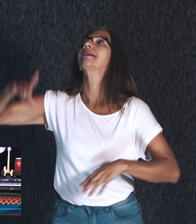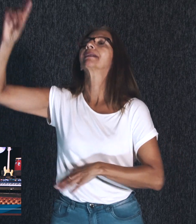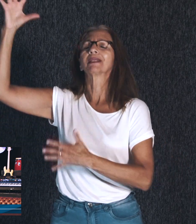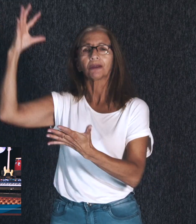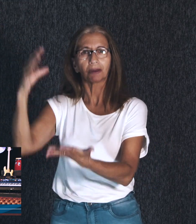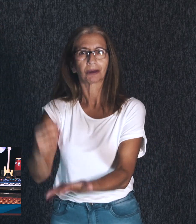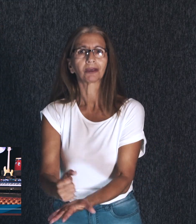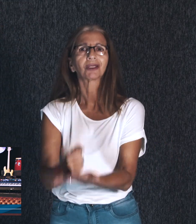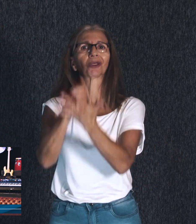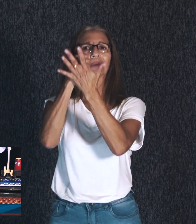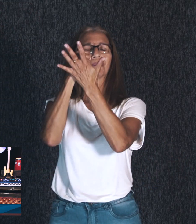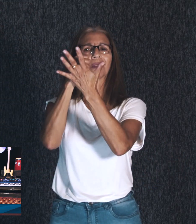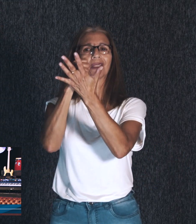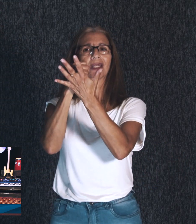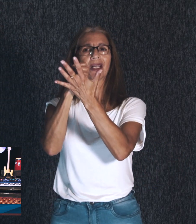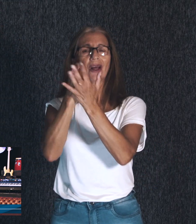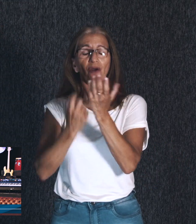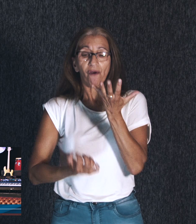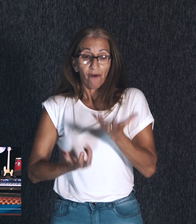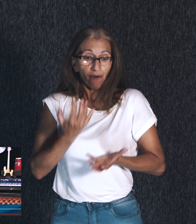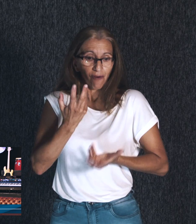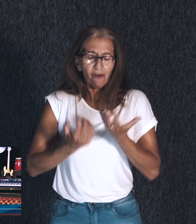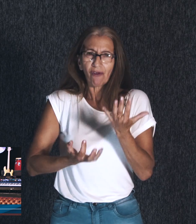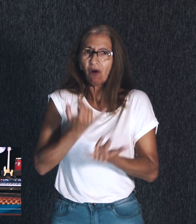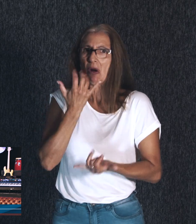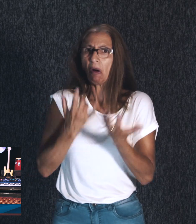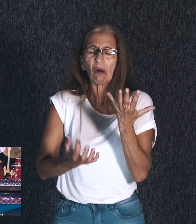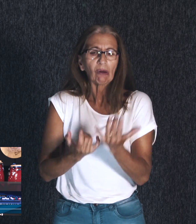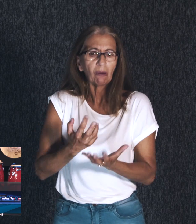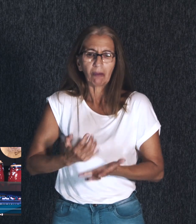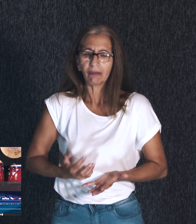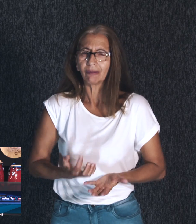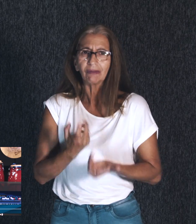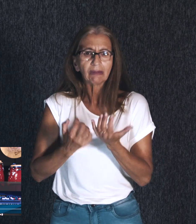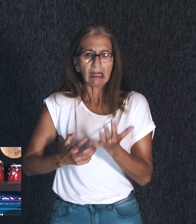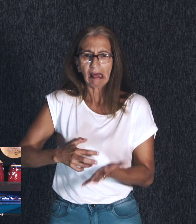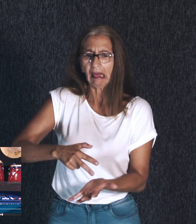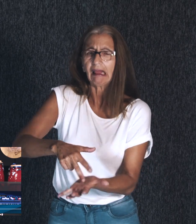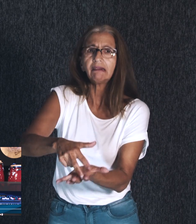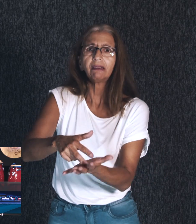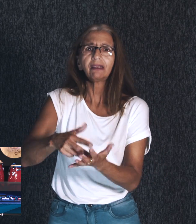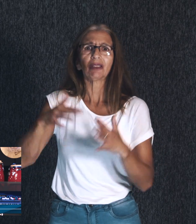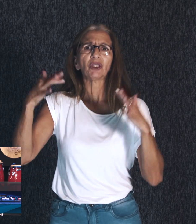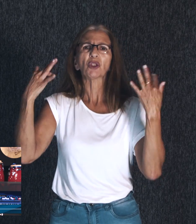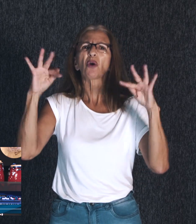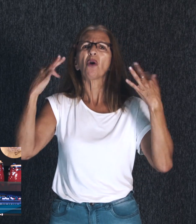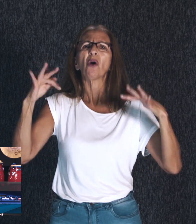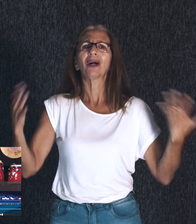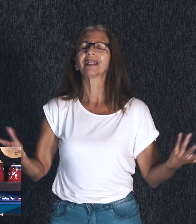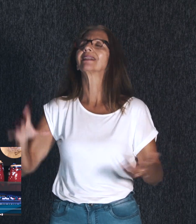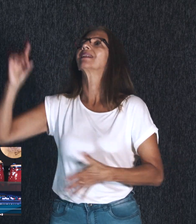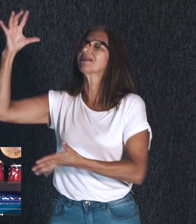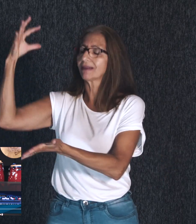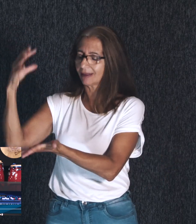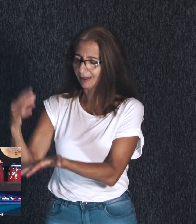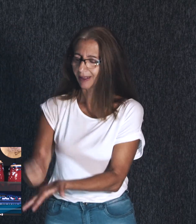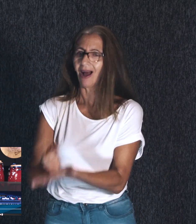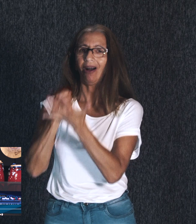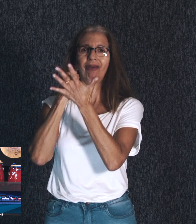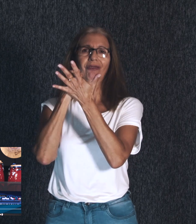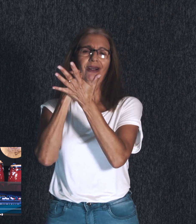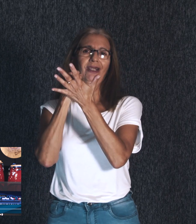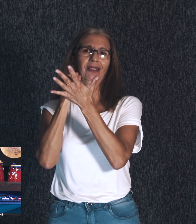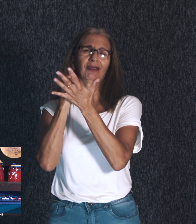e nem a chama arderá em ti. Veja que interessante o texto. Porque o texto aqui não está